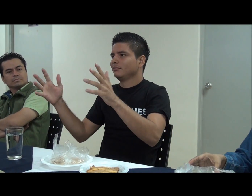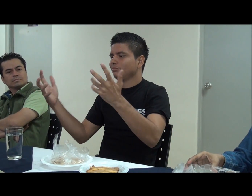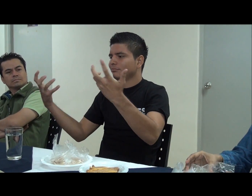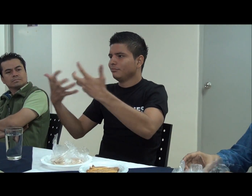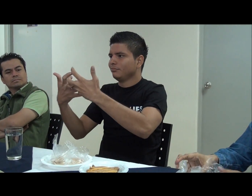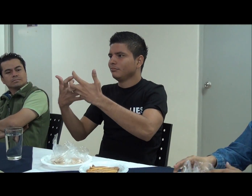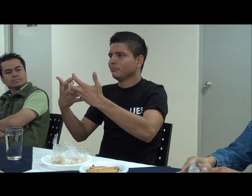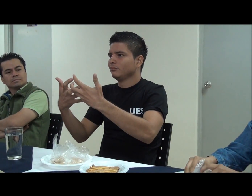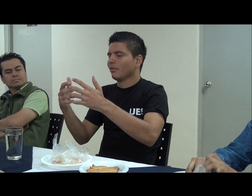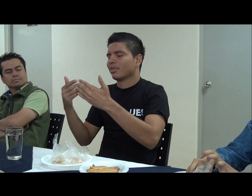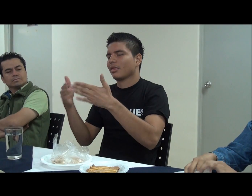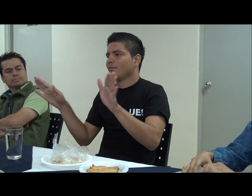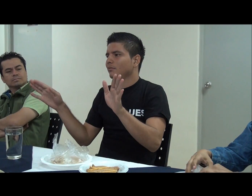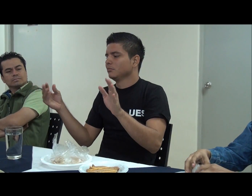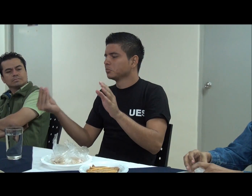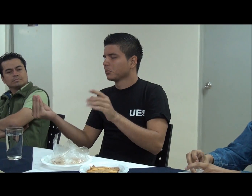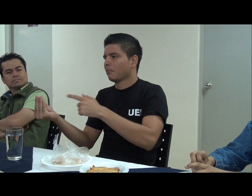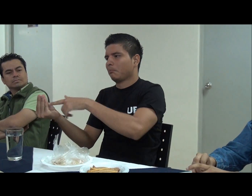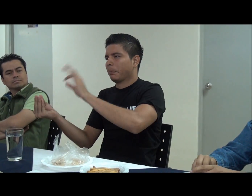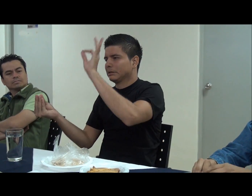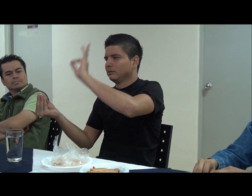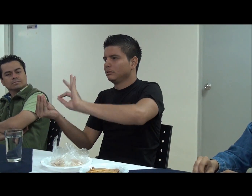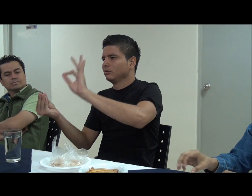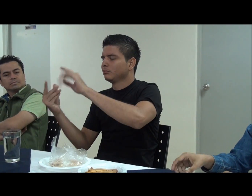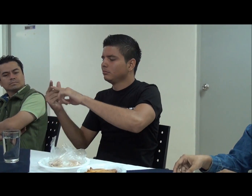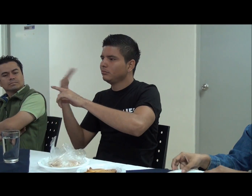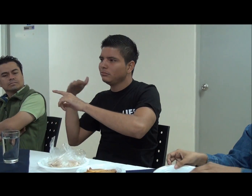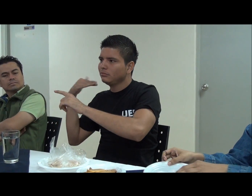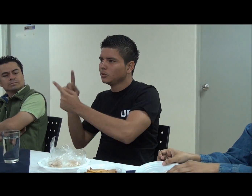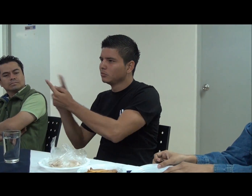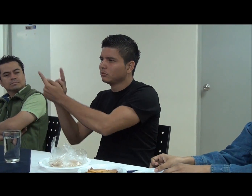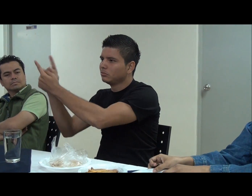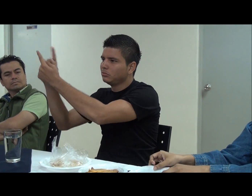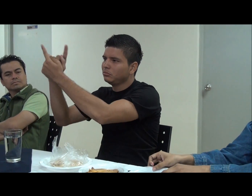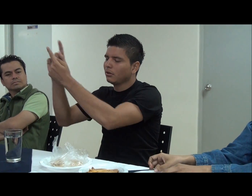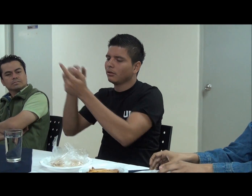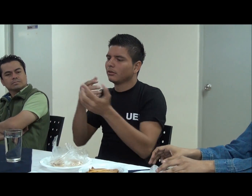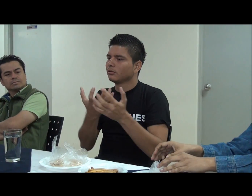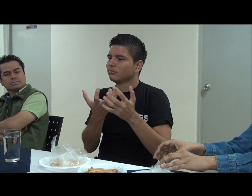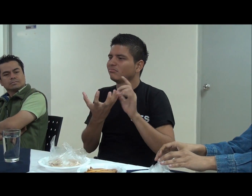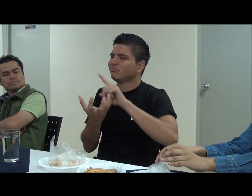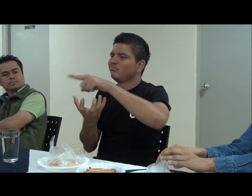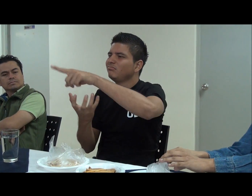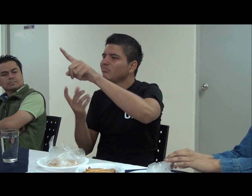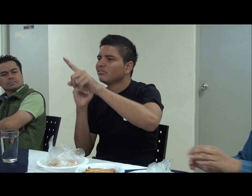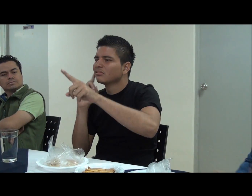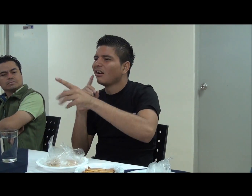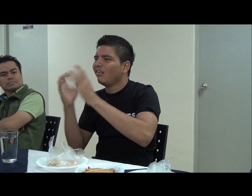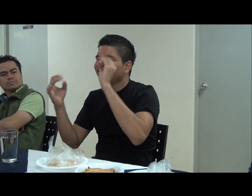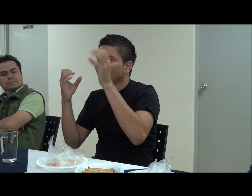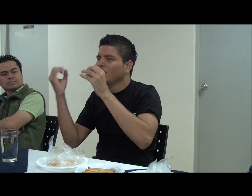es muy buena, y eso también es diferente porque hay pocos que tienen mucha experiencia, que se relacionan con los